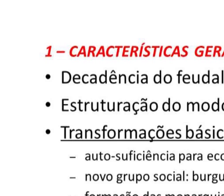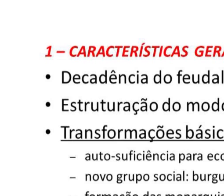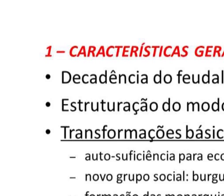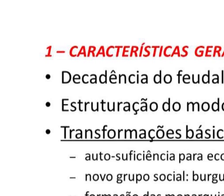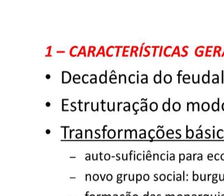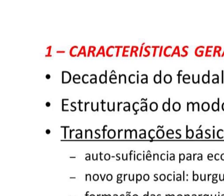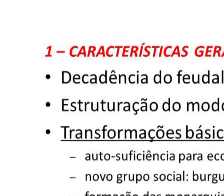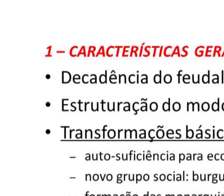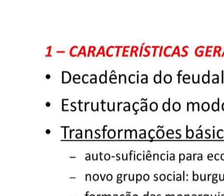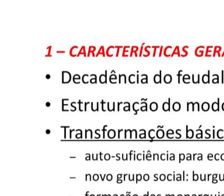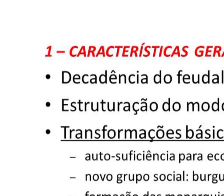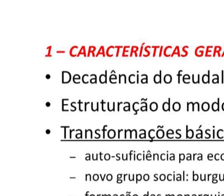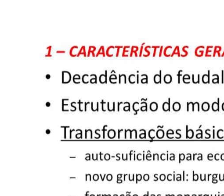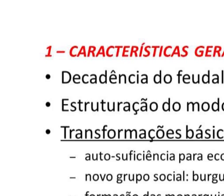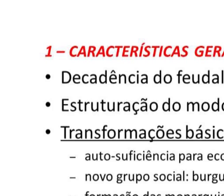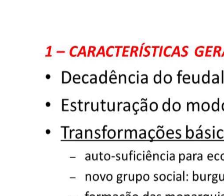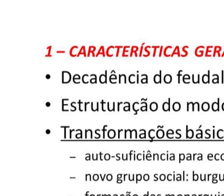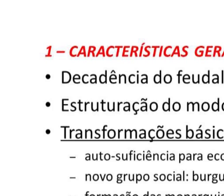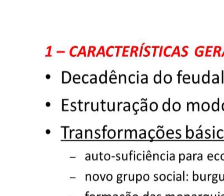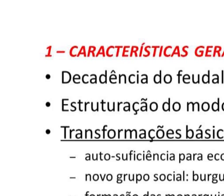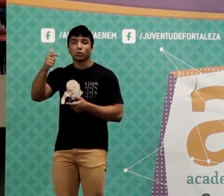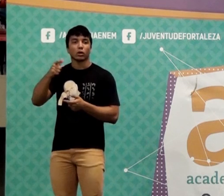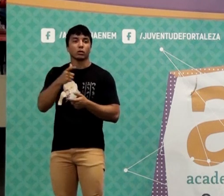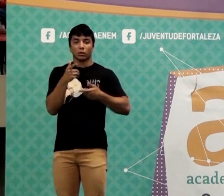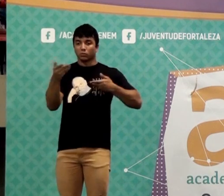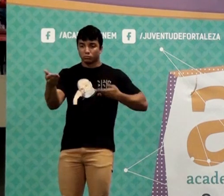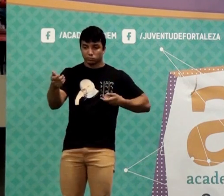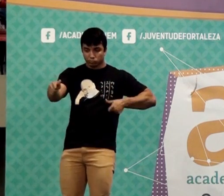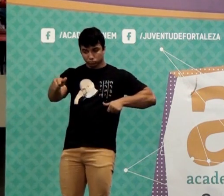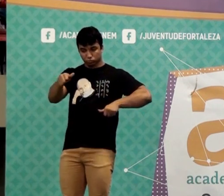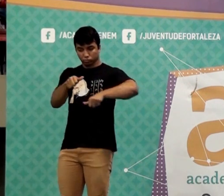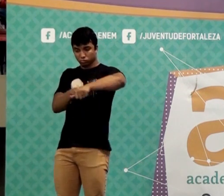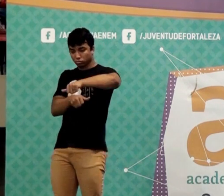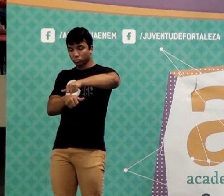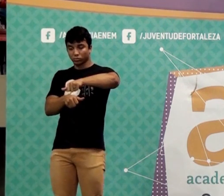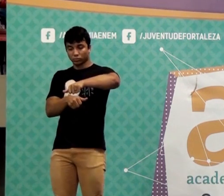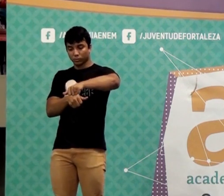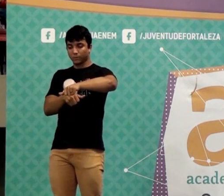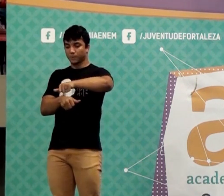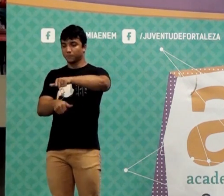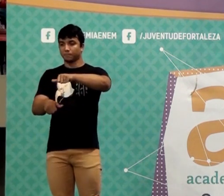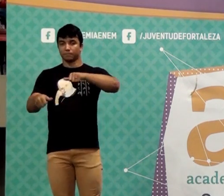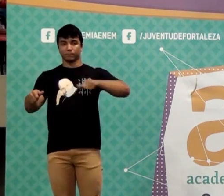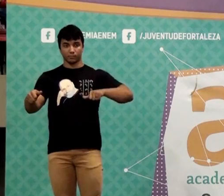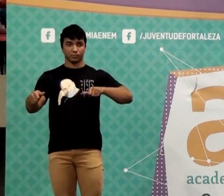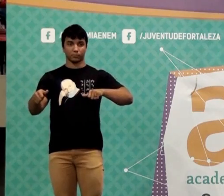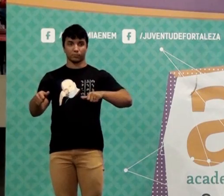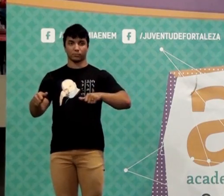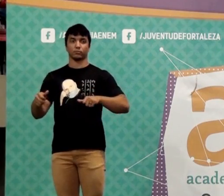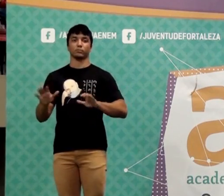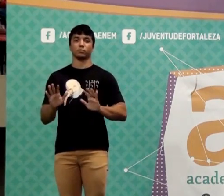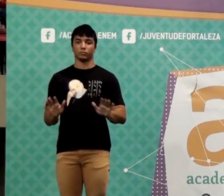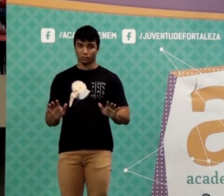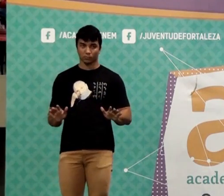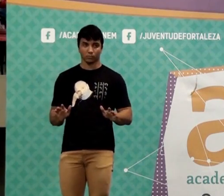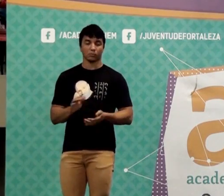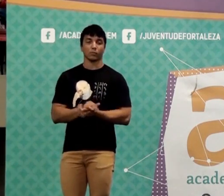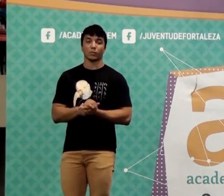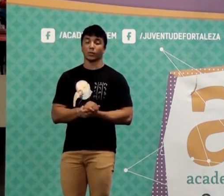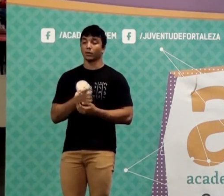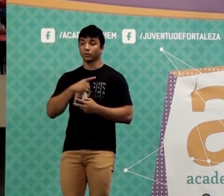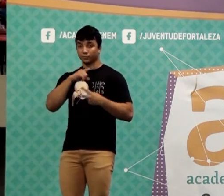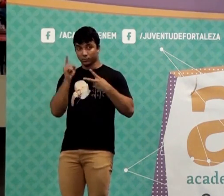Comércio. Vai ressurgir o comércio na Idade Média. Lá no século XI, já está começando o senhor